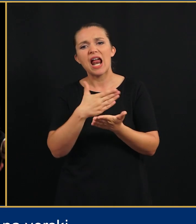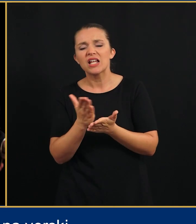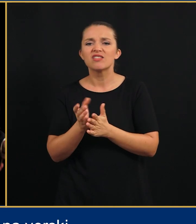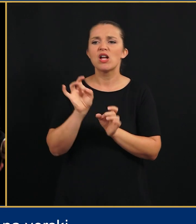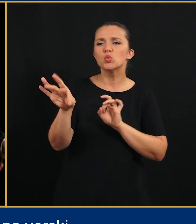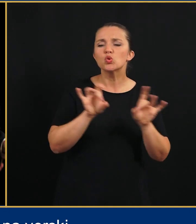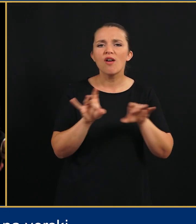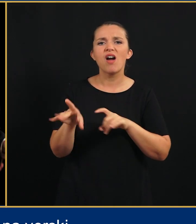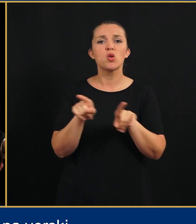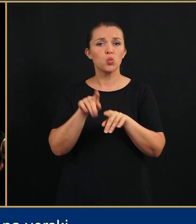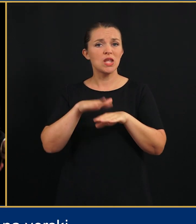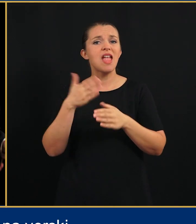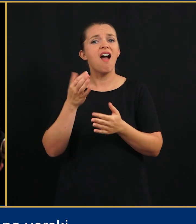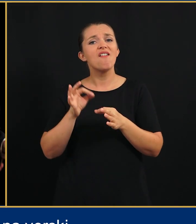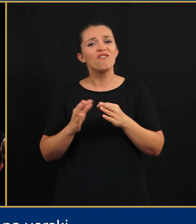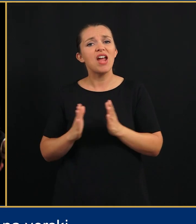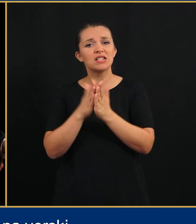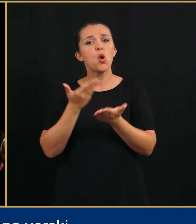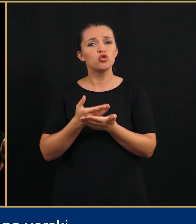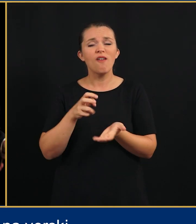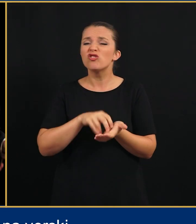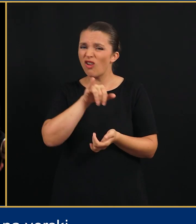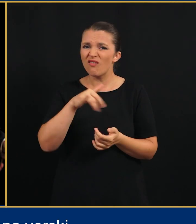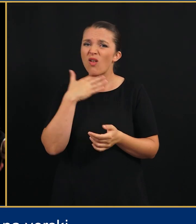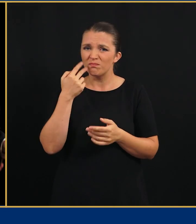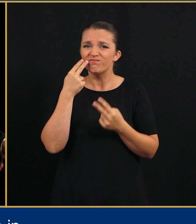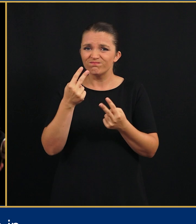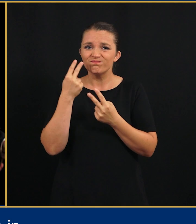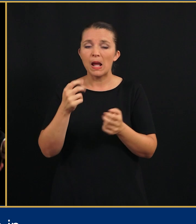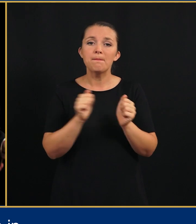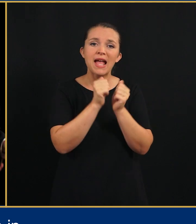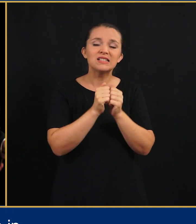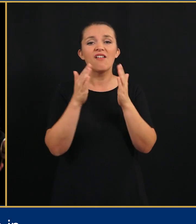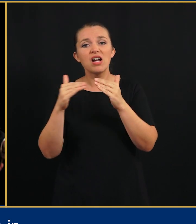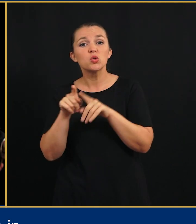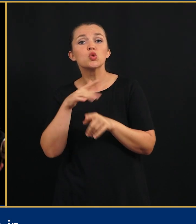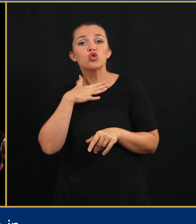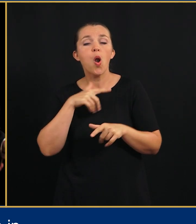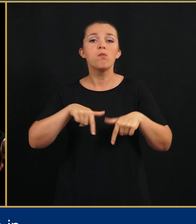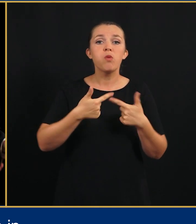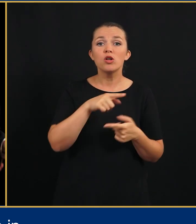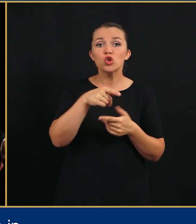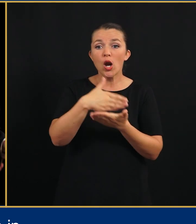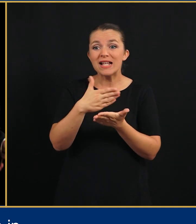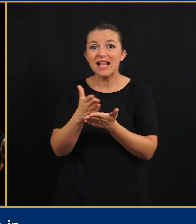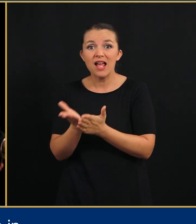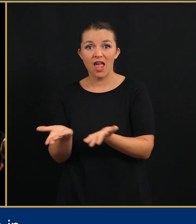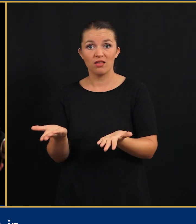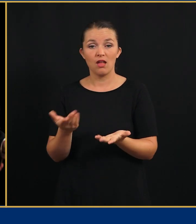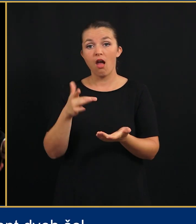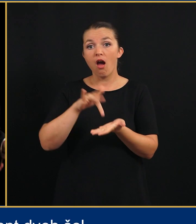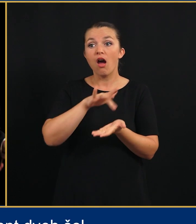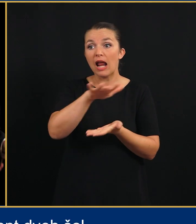in izključevanje tudi na verski osnovi so še vedno prisotni. Mesta, vasi, celo šole in bolnišnice so razdeljeni.